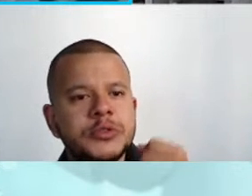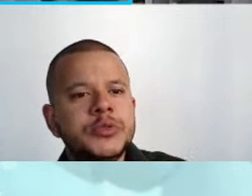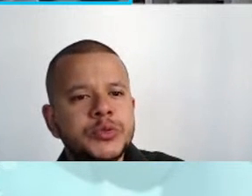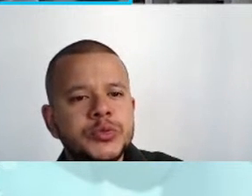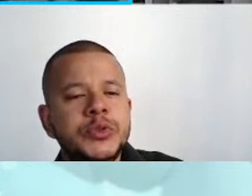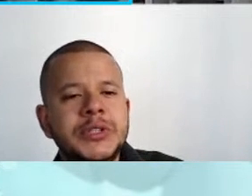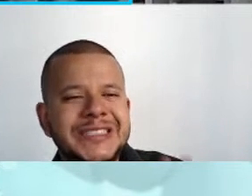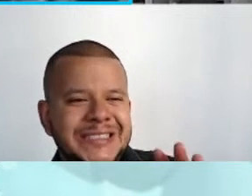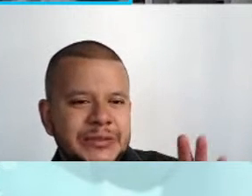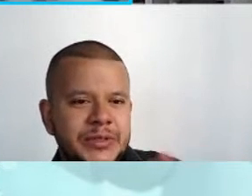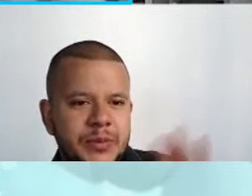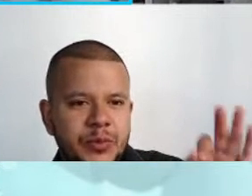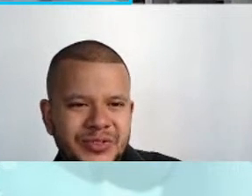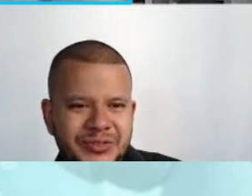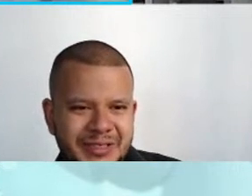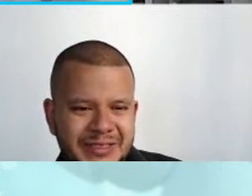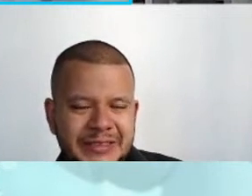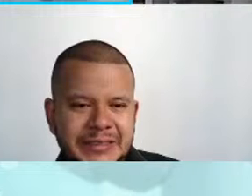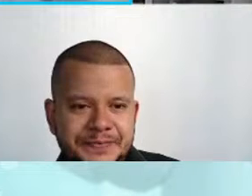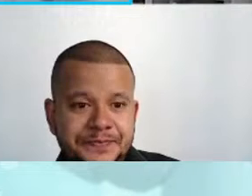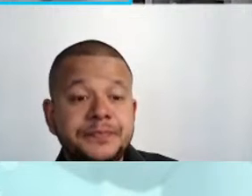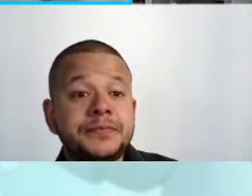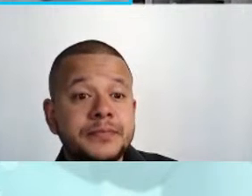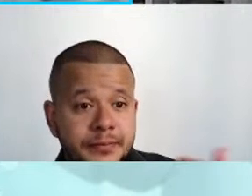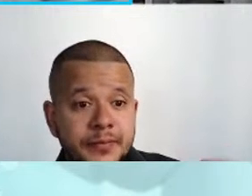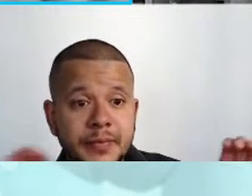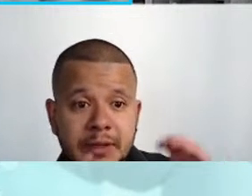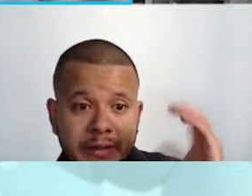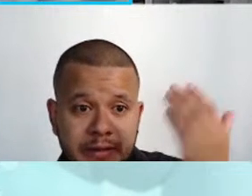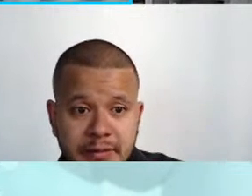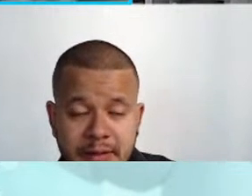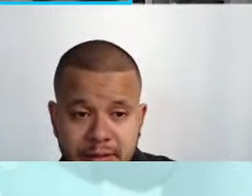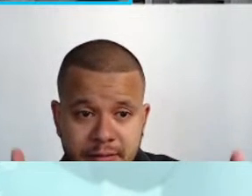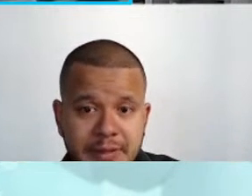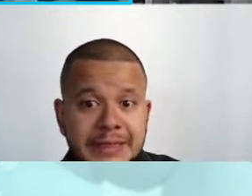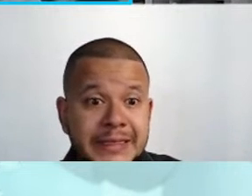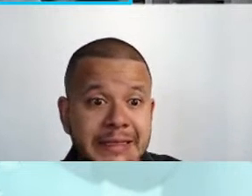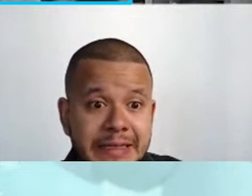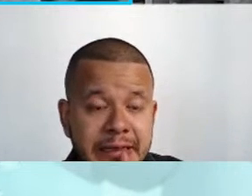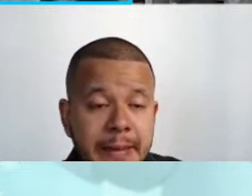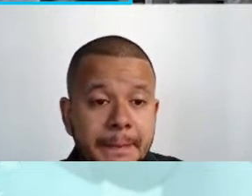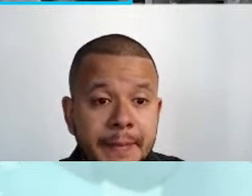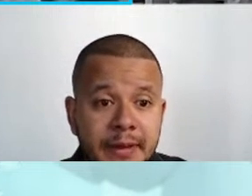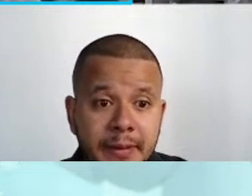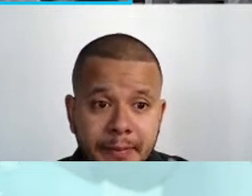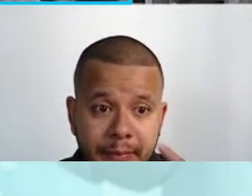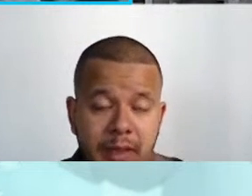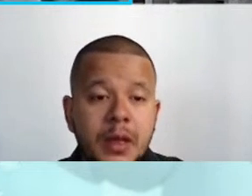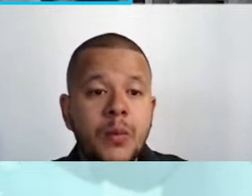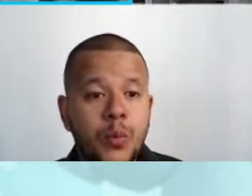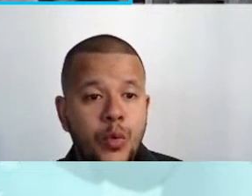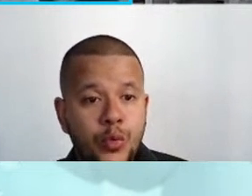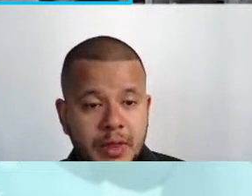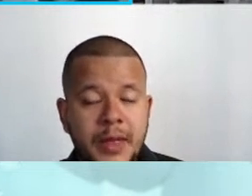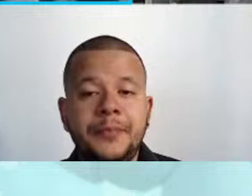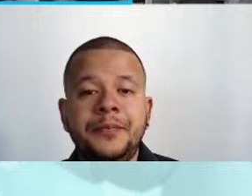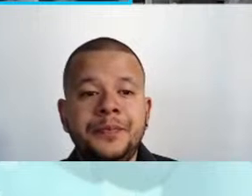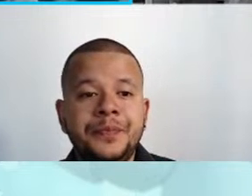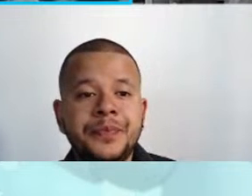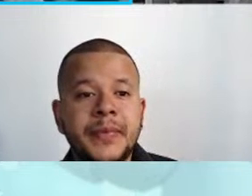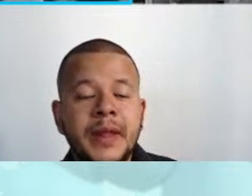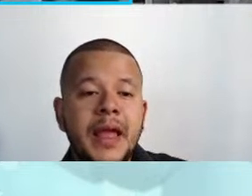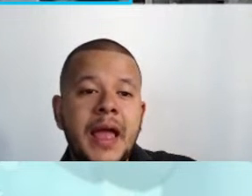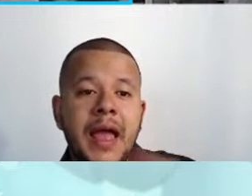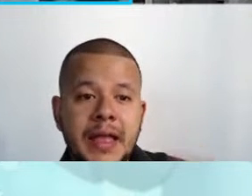año y ya empezaron a realizar las certificaciones. ¿Quiénes? Muy importante saber que Bogotá empezó, Antioquia ya